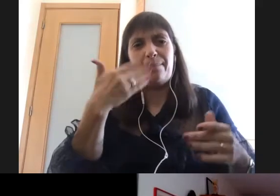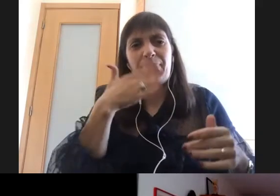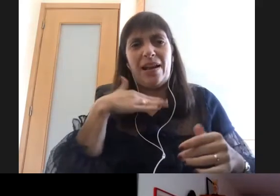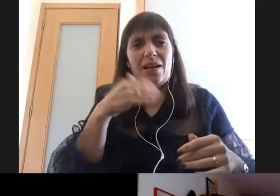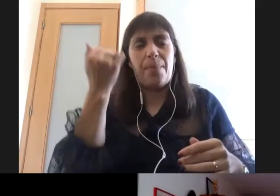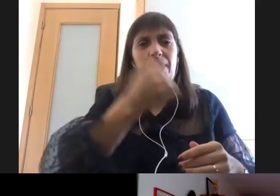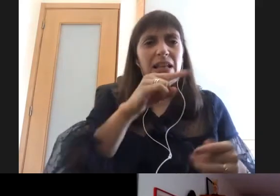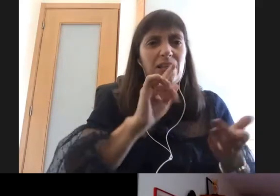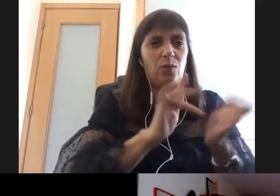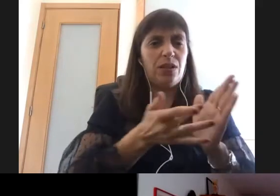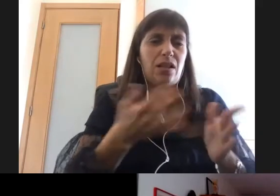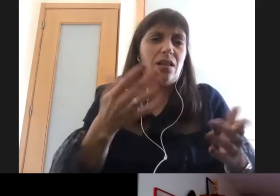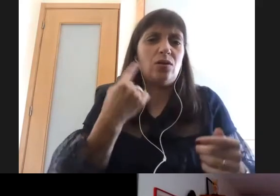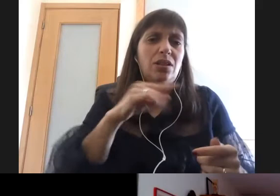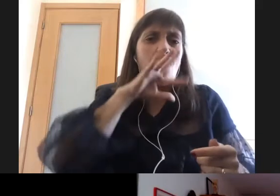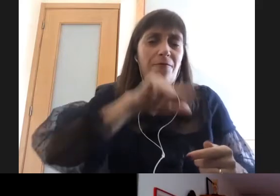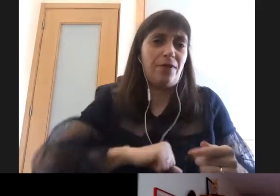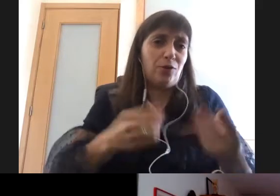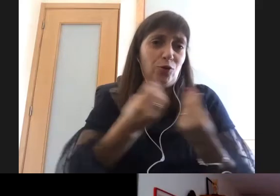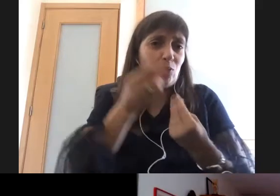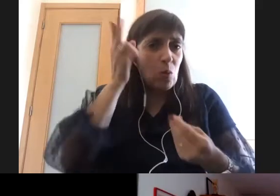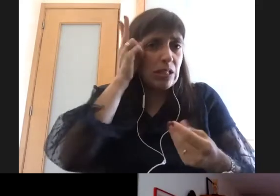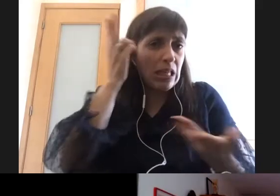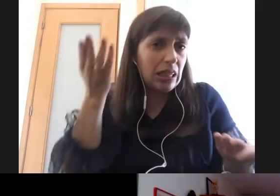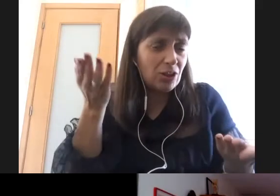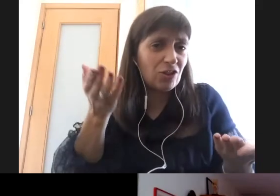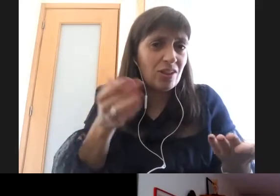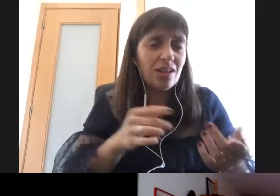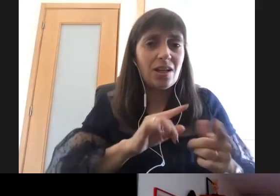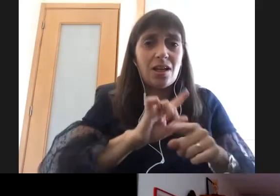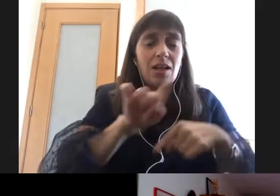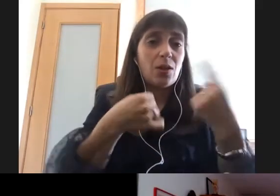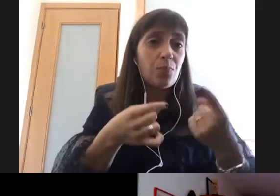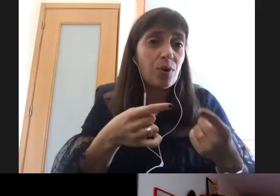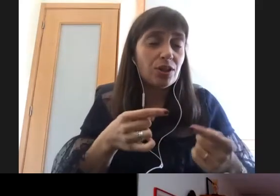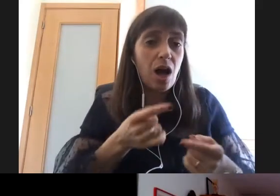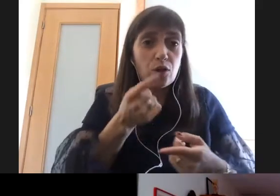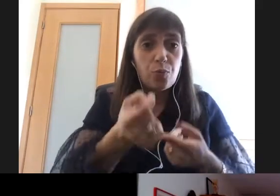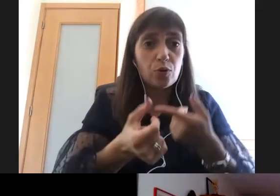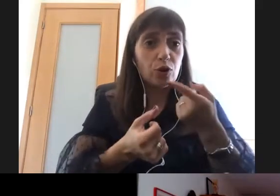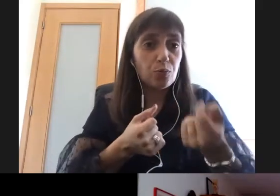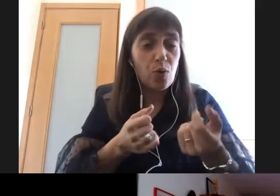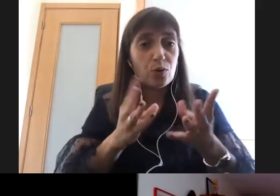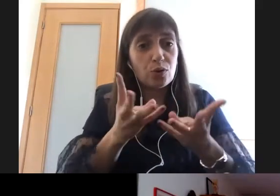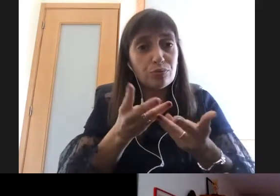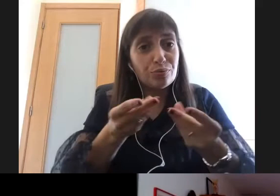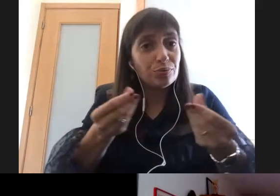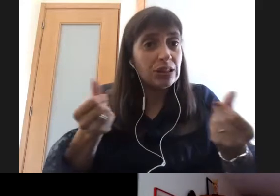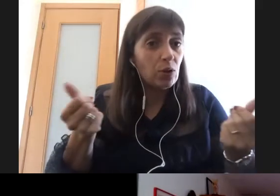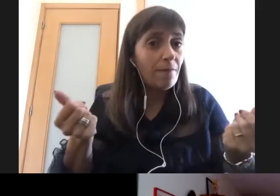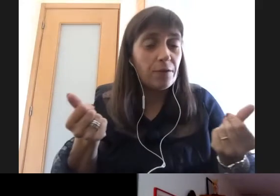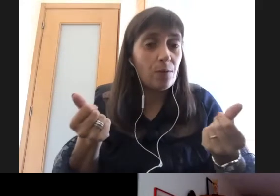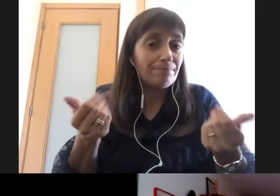tinham filhos com as indígenas. E meio que assim, aos poucos, foi se dissolvendo...